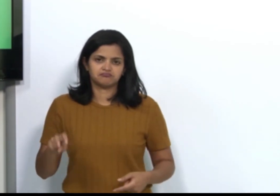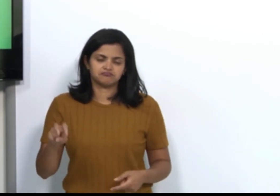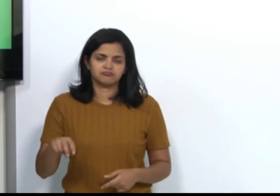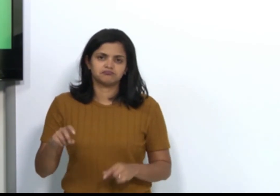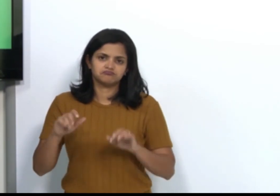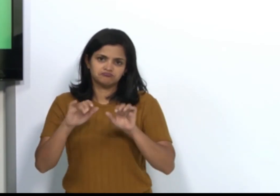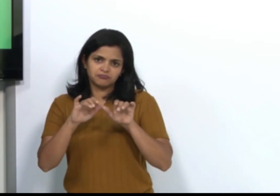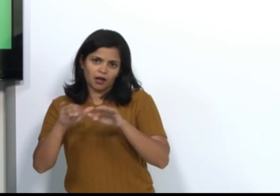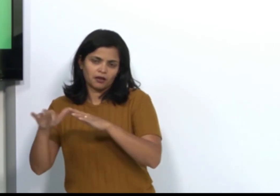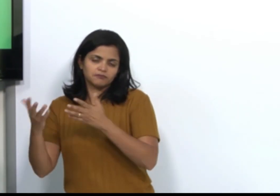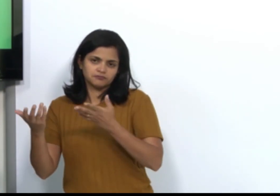Que é este sinal,